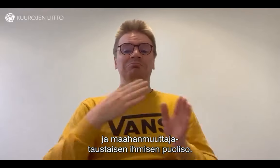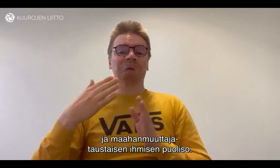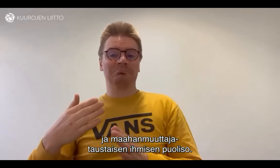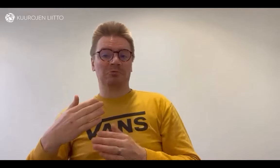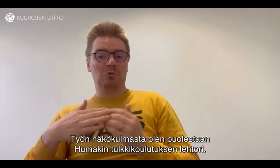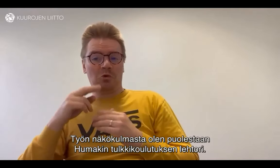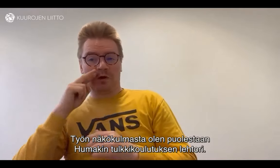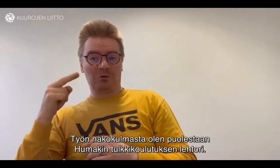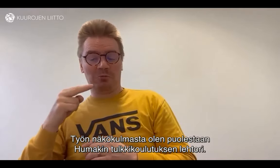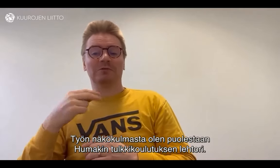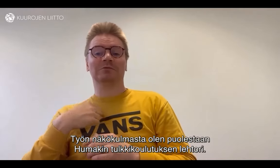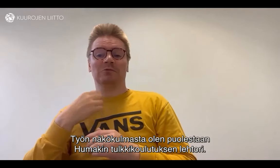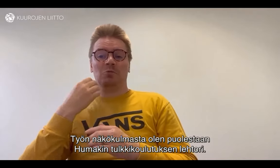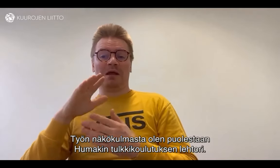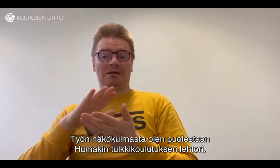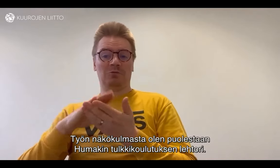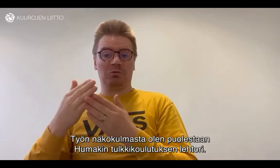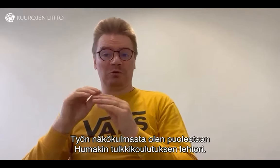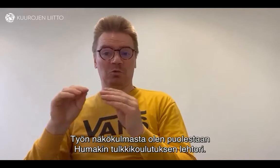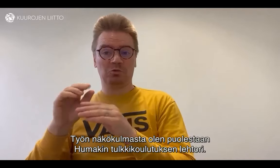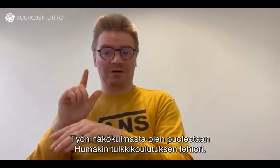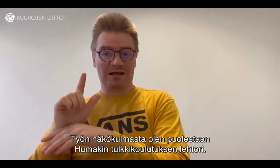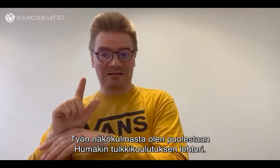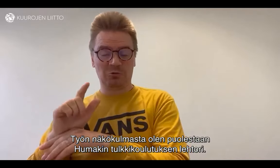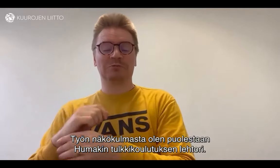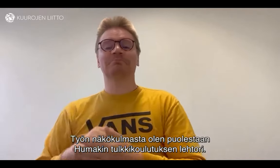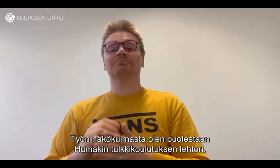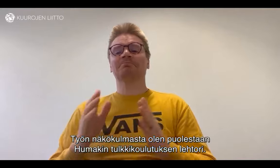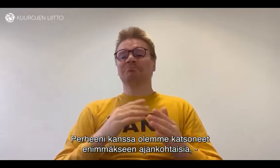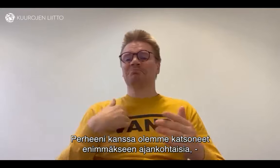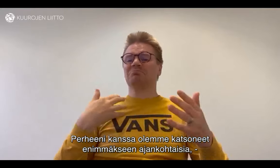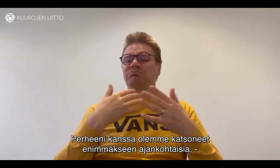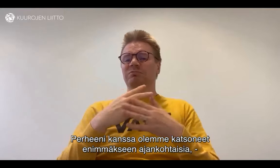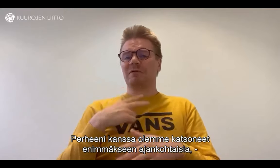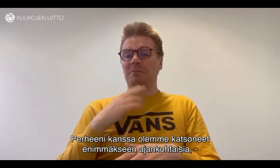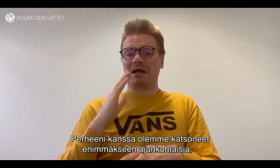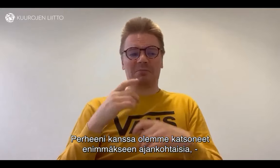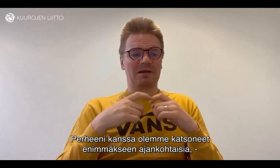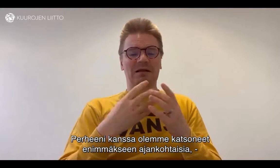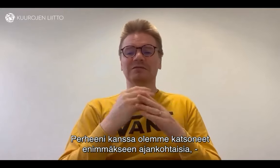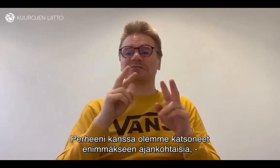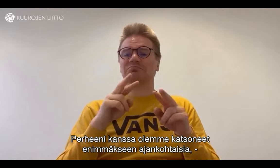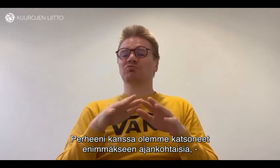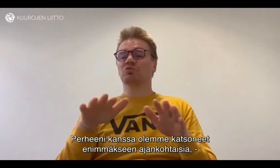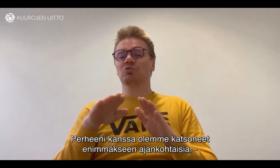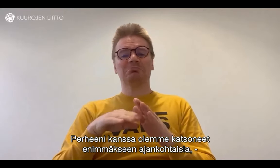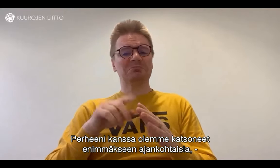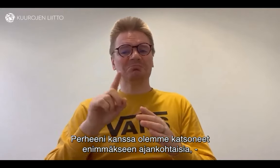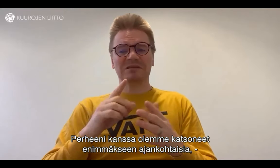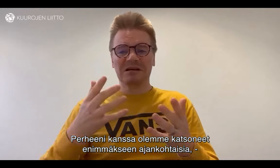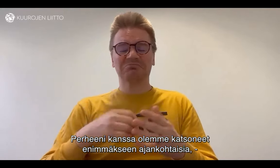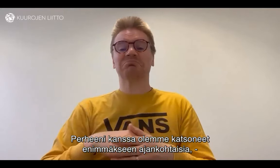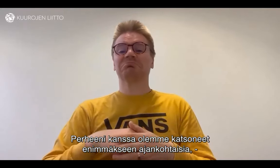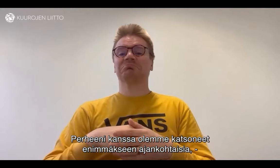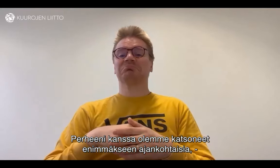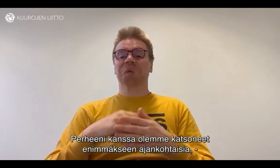lapsen isä ja maahanmuuttajataustaisen ihmisen puoliso. Työn näkökulmasta olen puolestaan Humakin tulkkikoulutuksen lehtori.